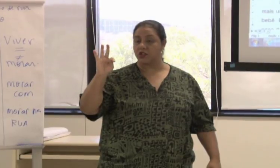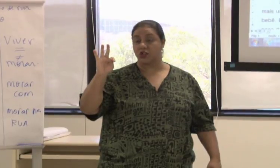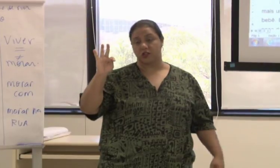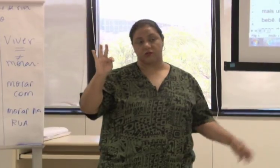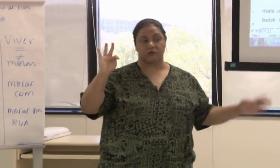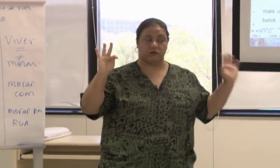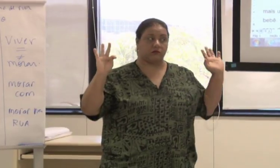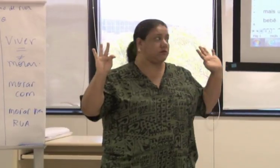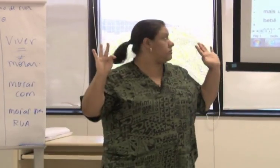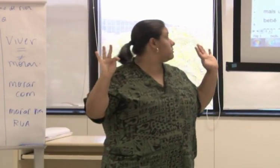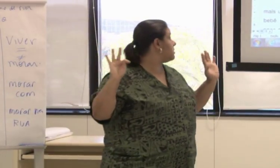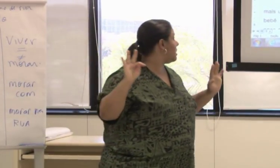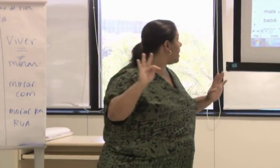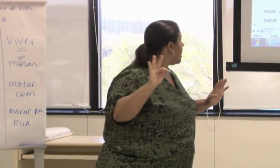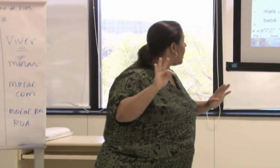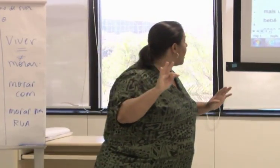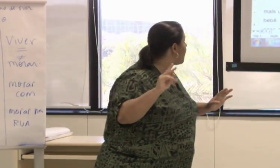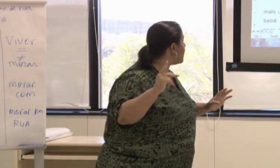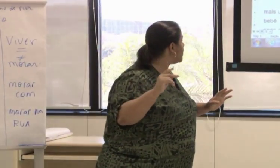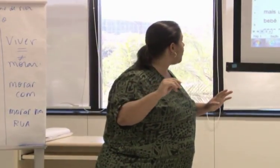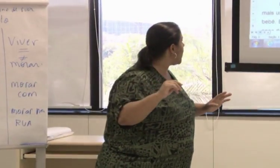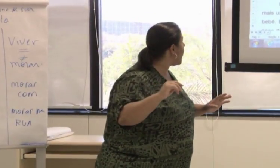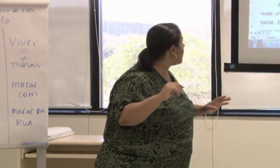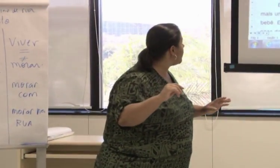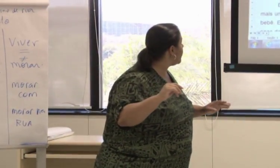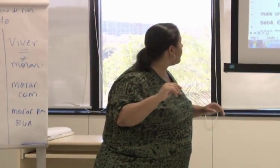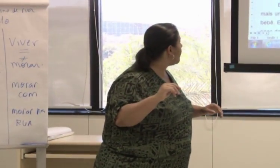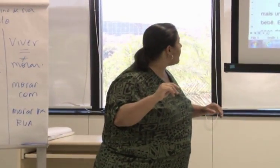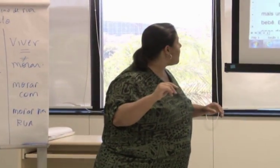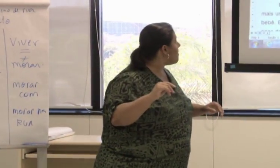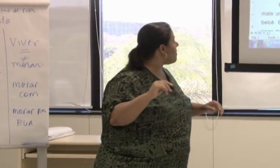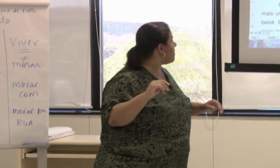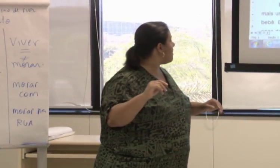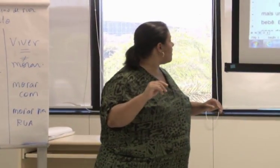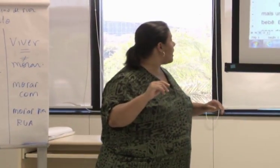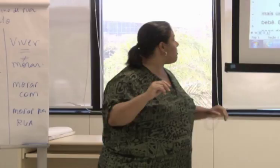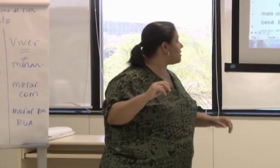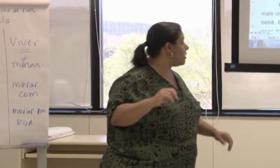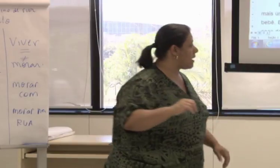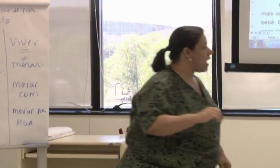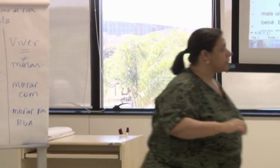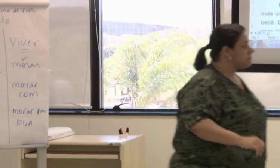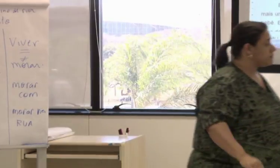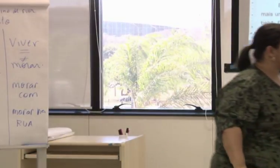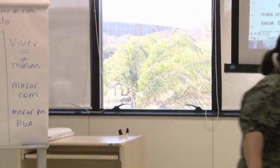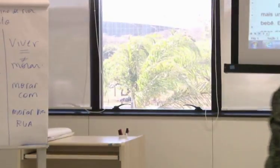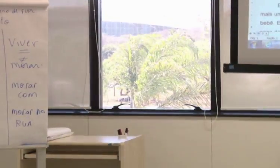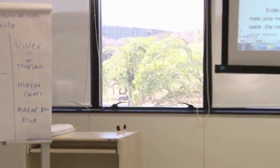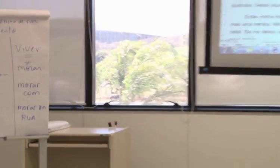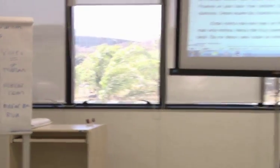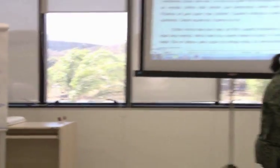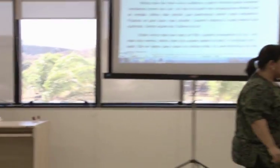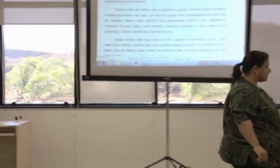Margarete. Não, eu tô... Lá embaixo tem um H? O H lá. Lá embaixo tem um H? Temos uma